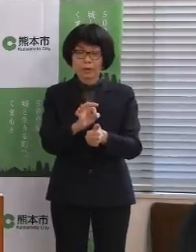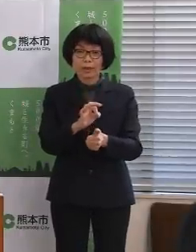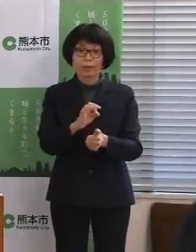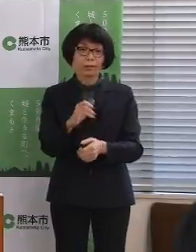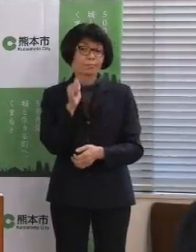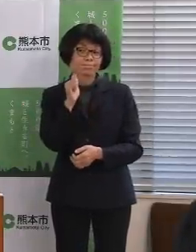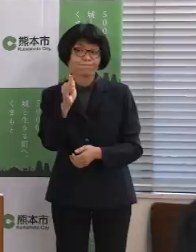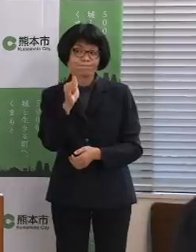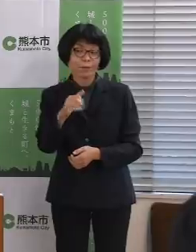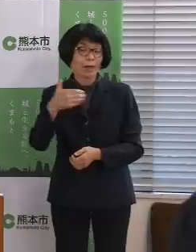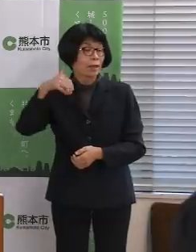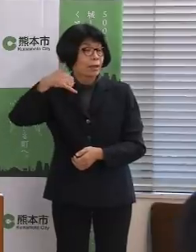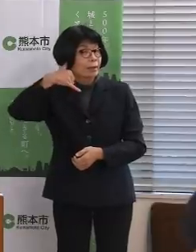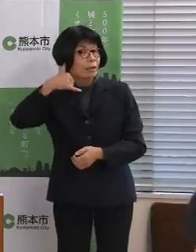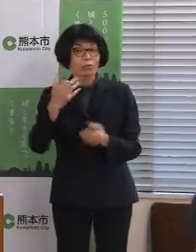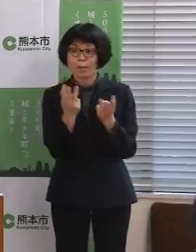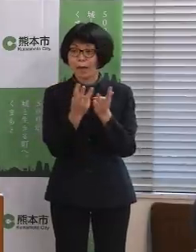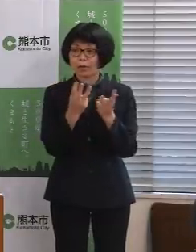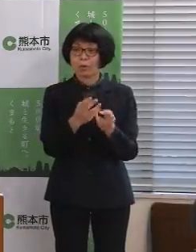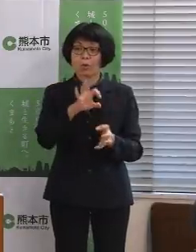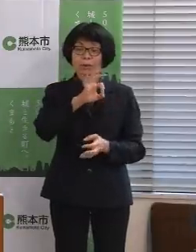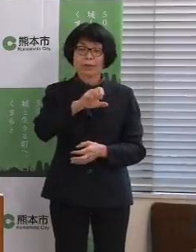ター電話番号は